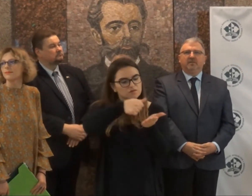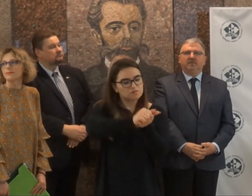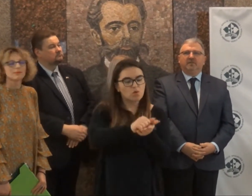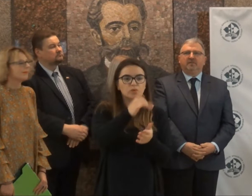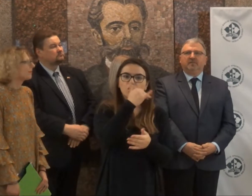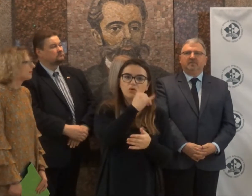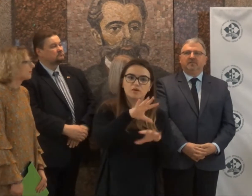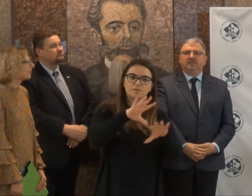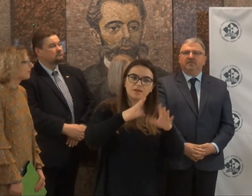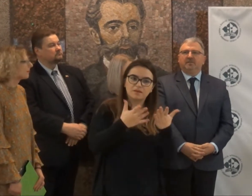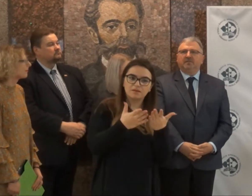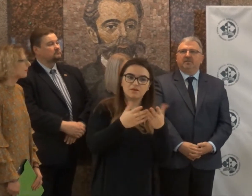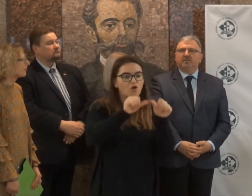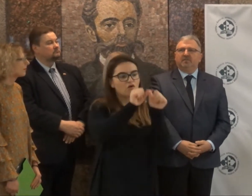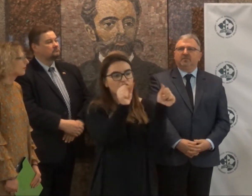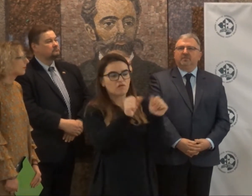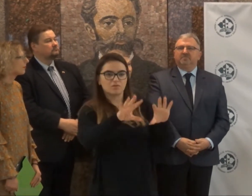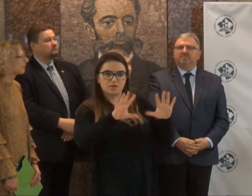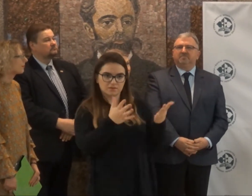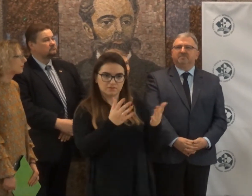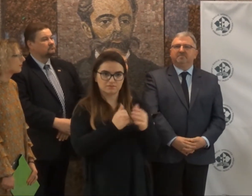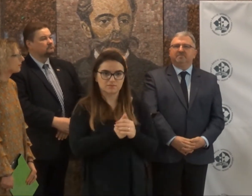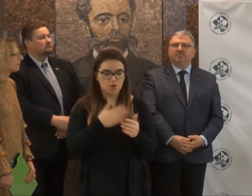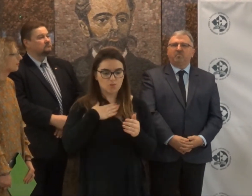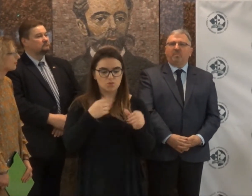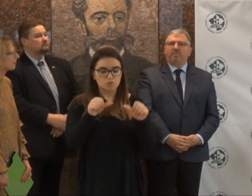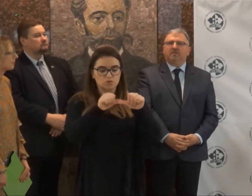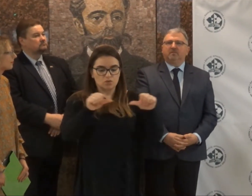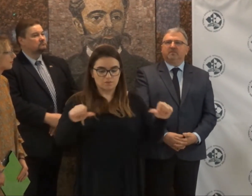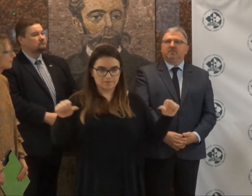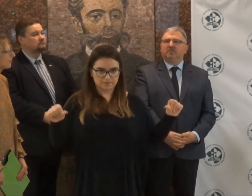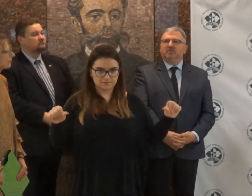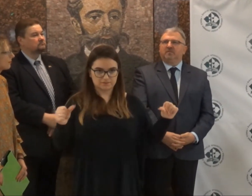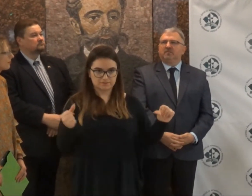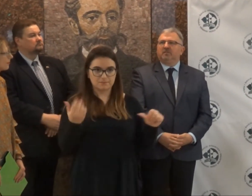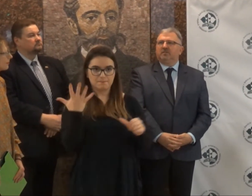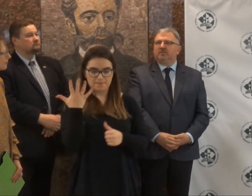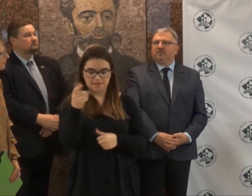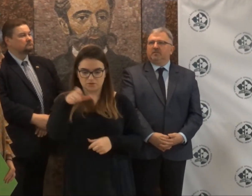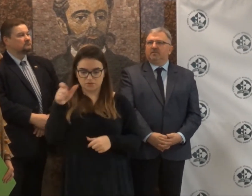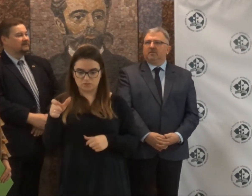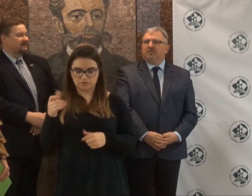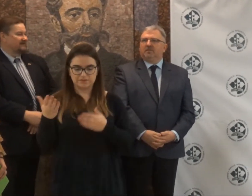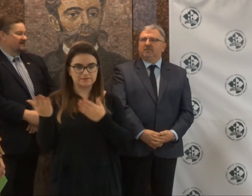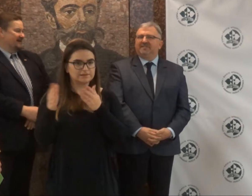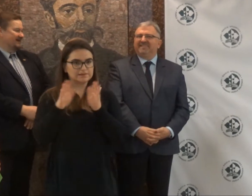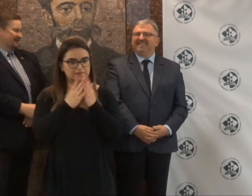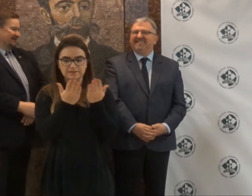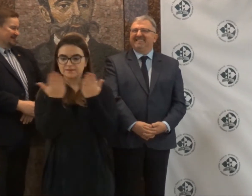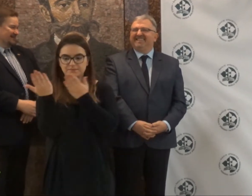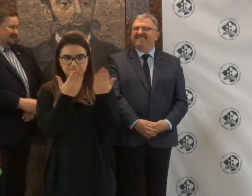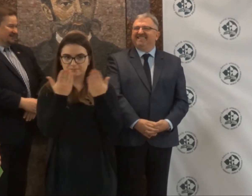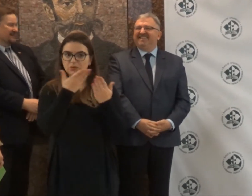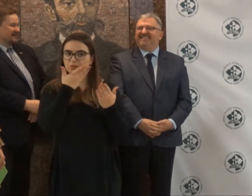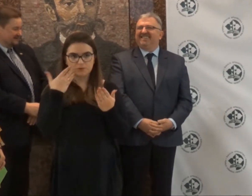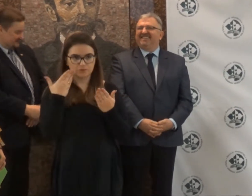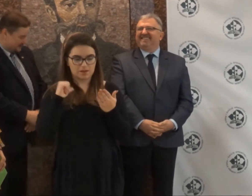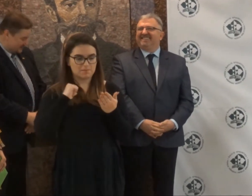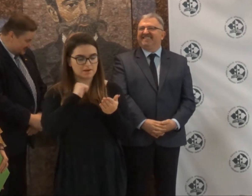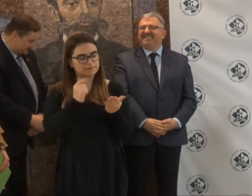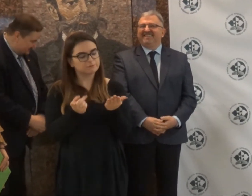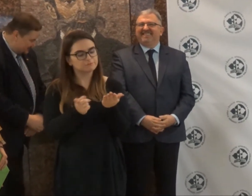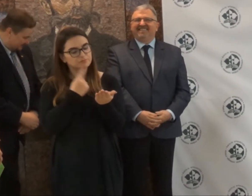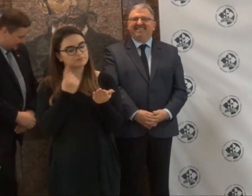spaudos kokybę. Tad mūsų komisija knygas neskaitė, o knygas vartė,